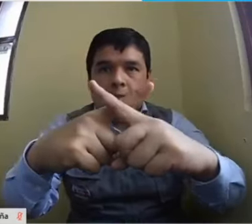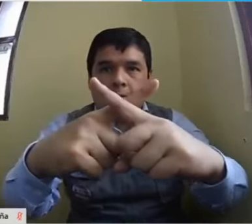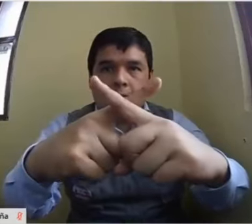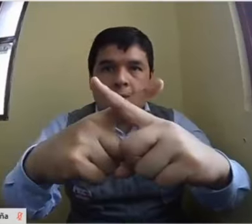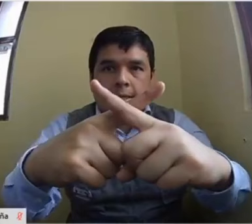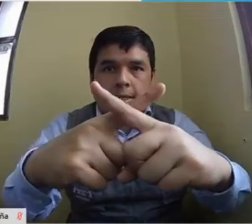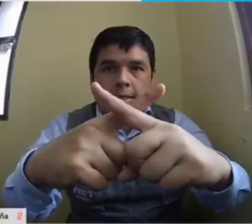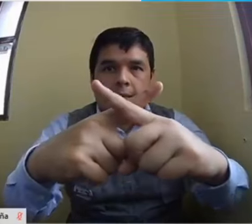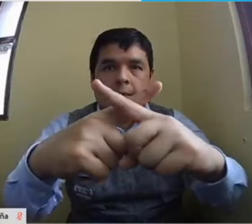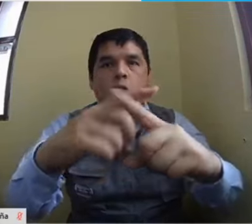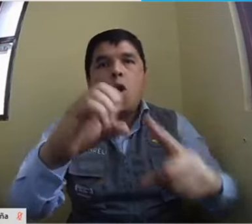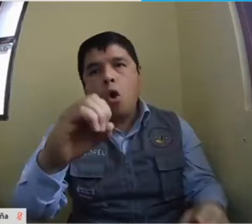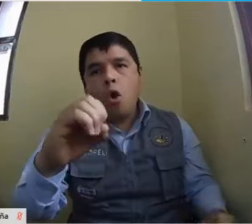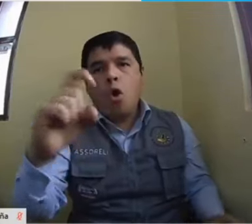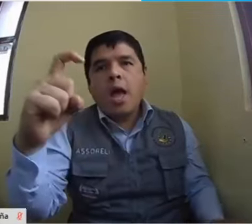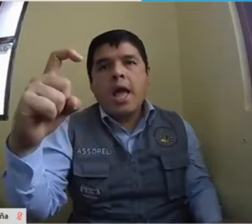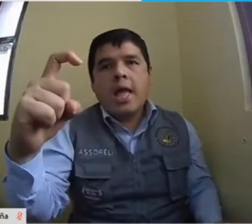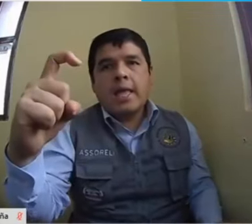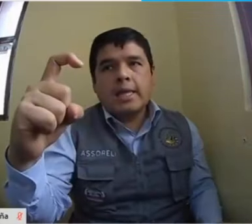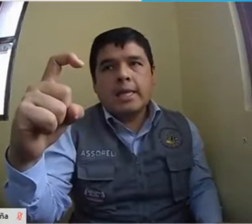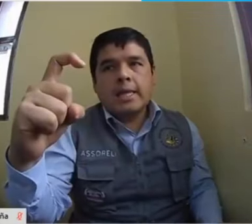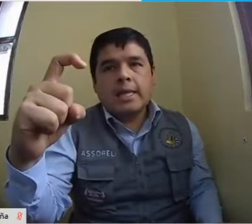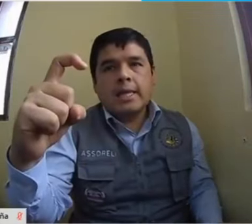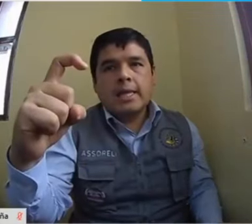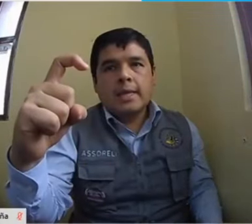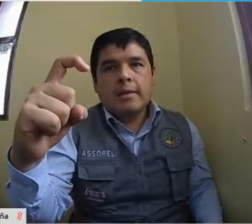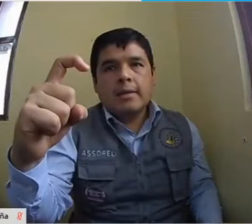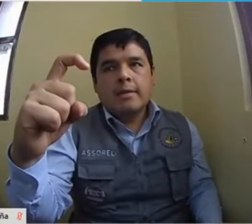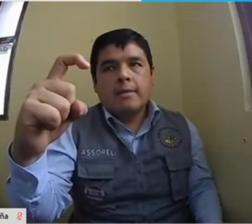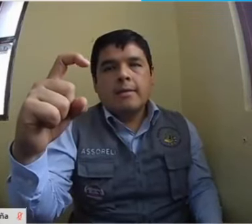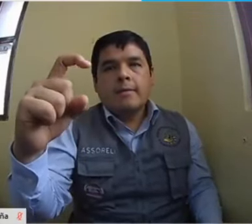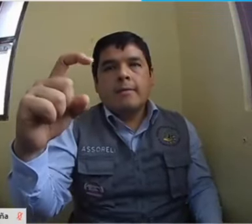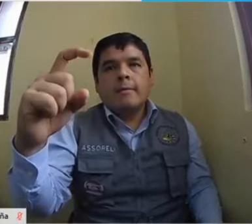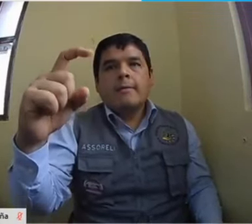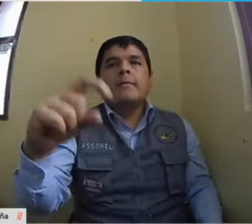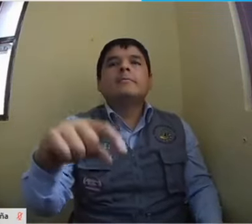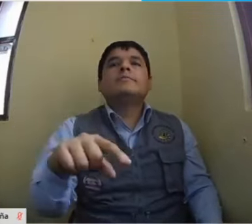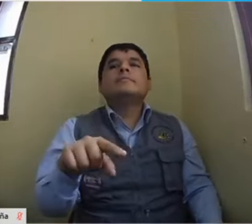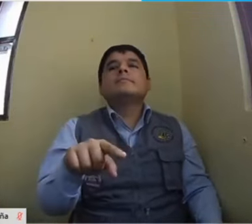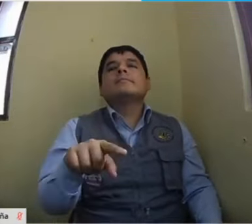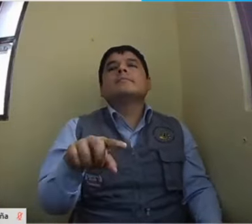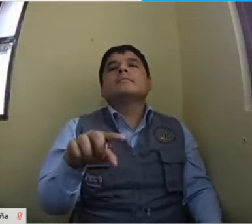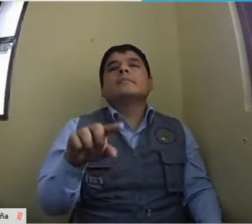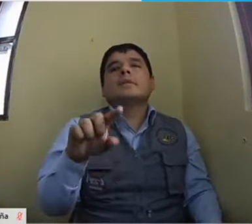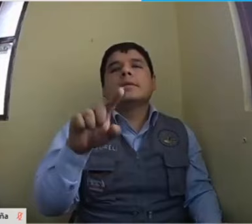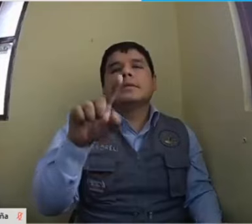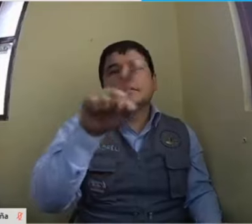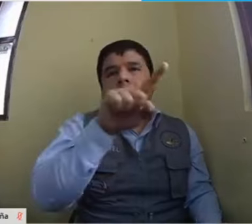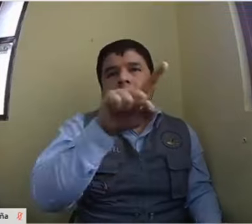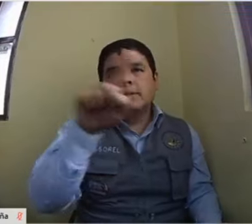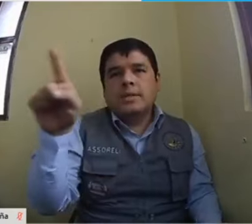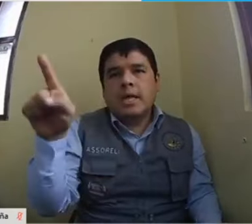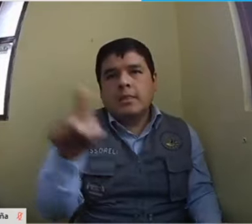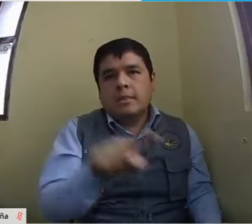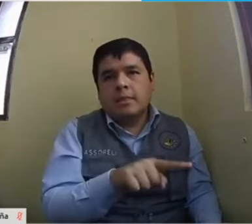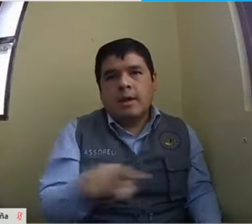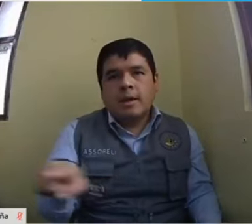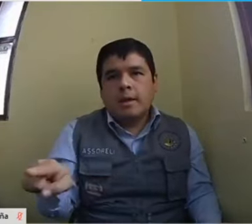La X, con los índices, o con el índice doblado. Y